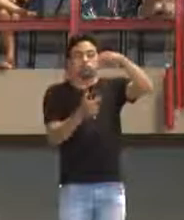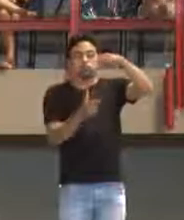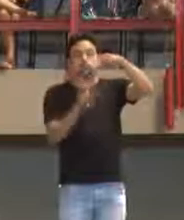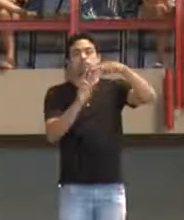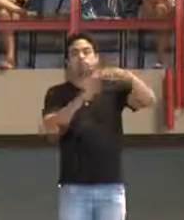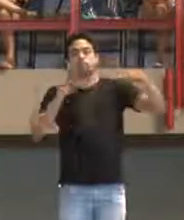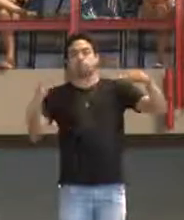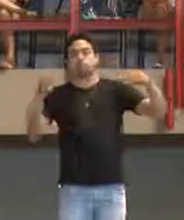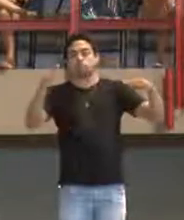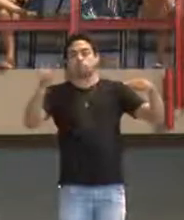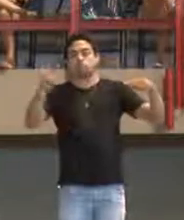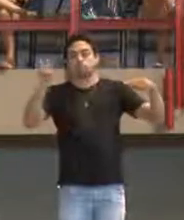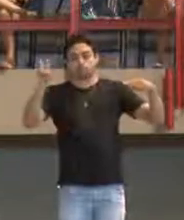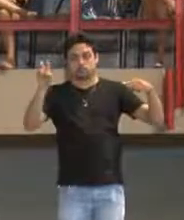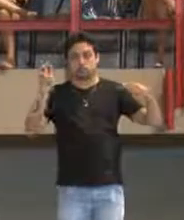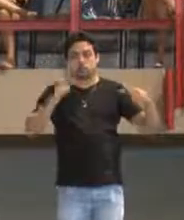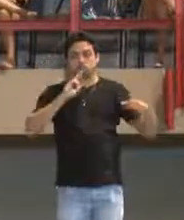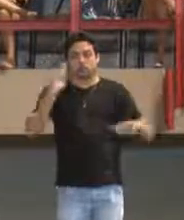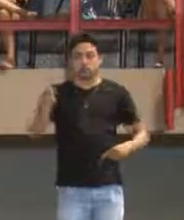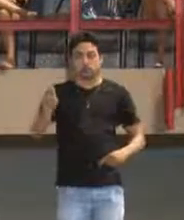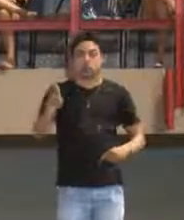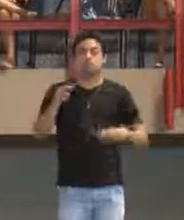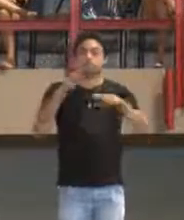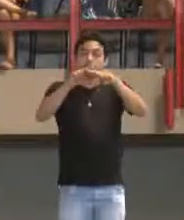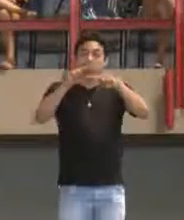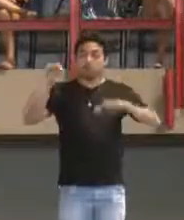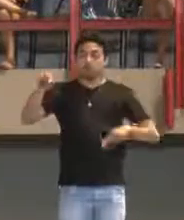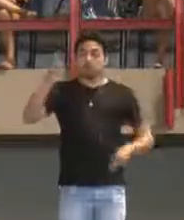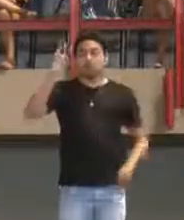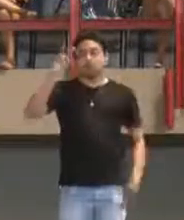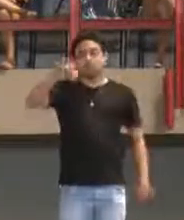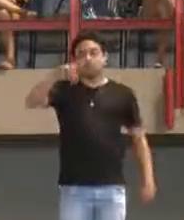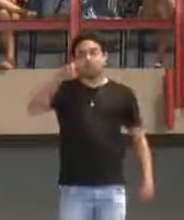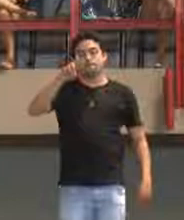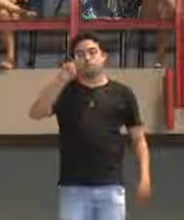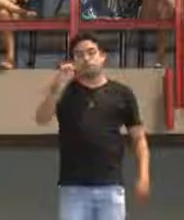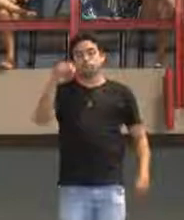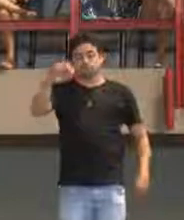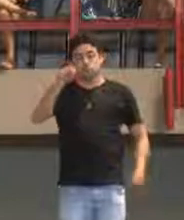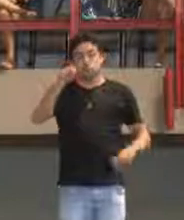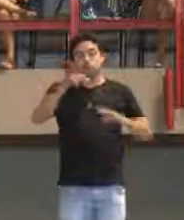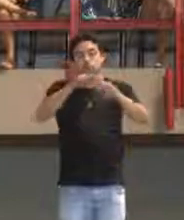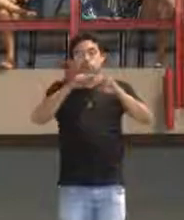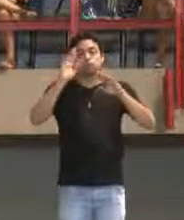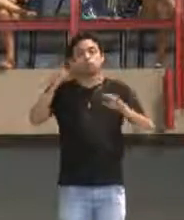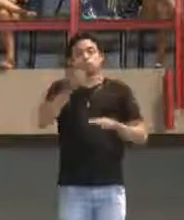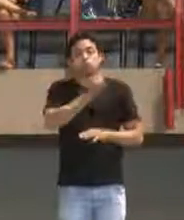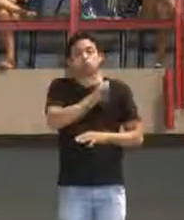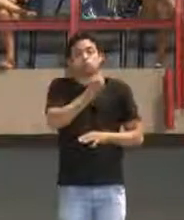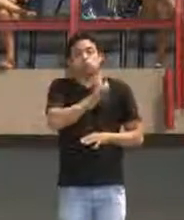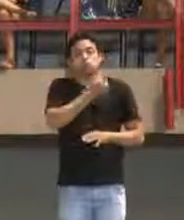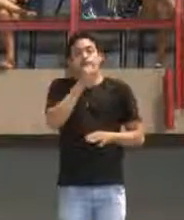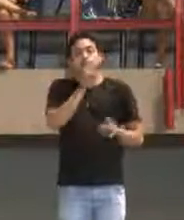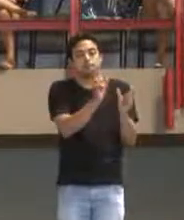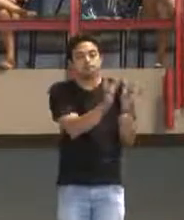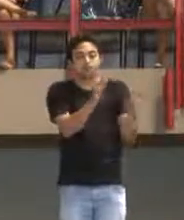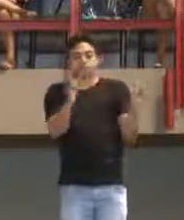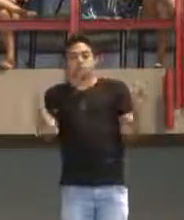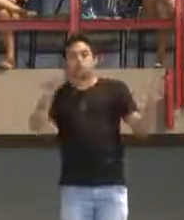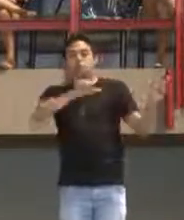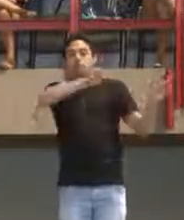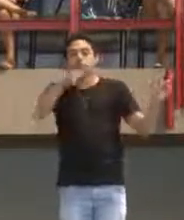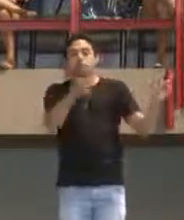quanto? 2,5. A mediana era 2,5, ou seja, a mediana era um número que nem na sequência